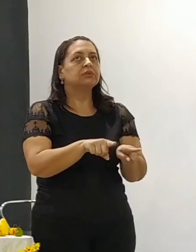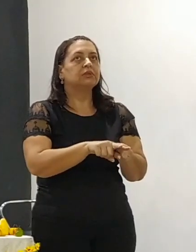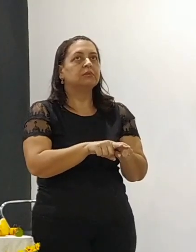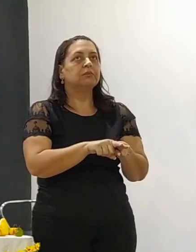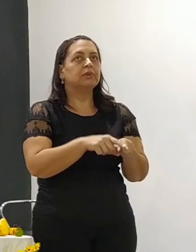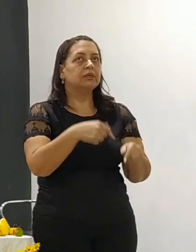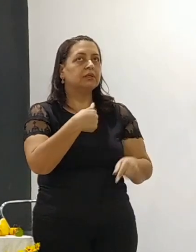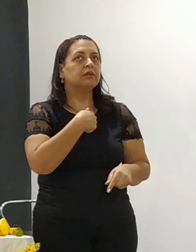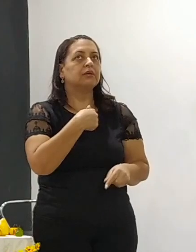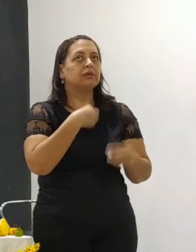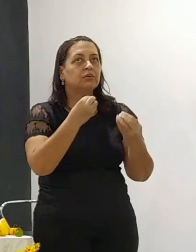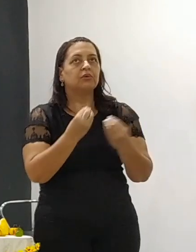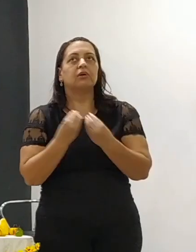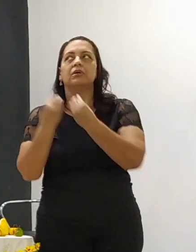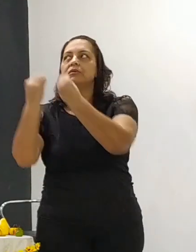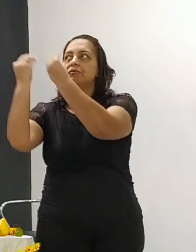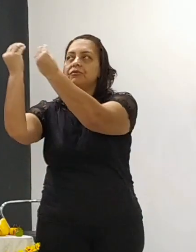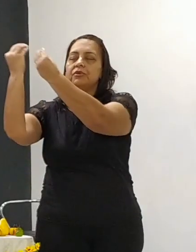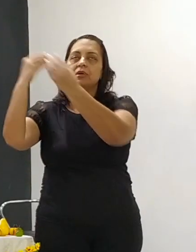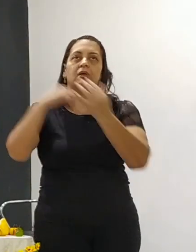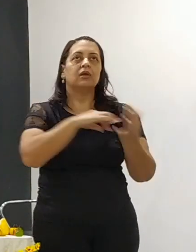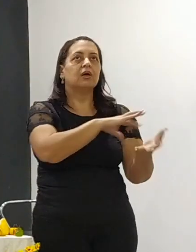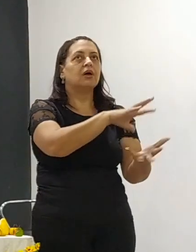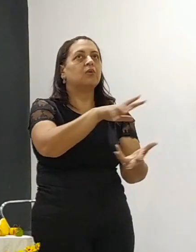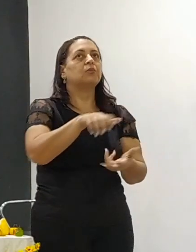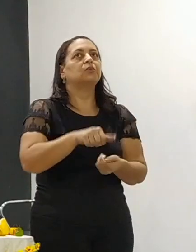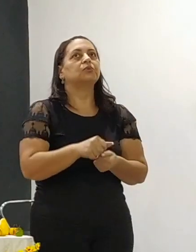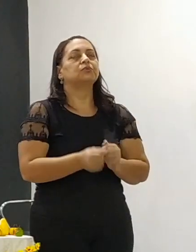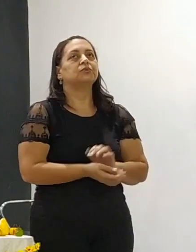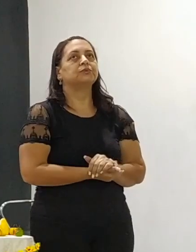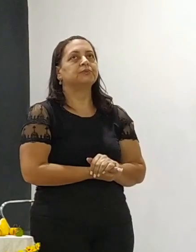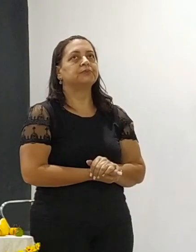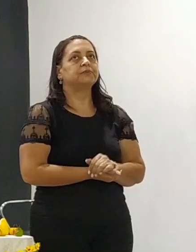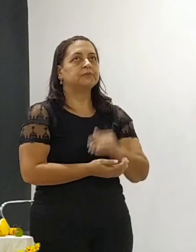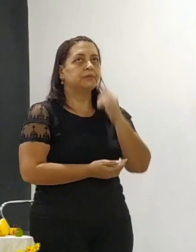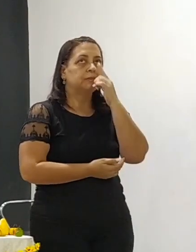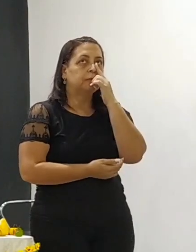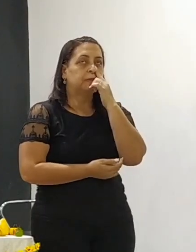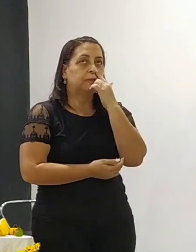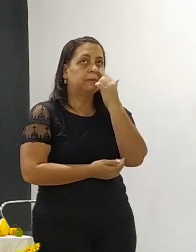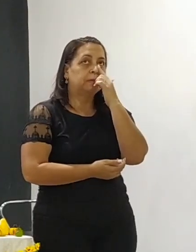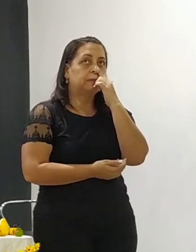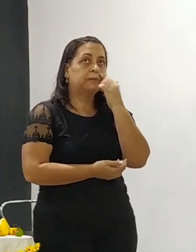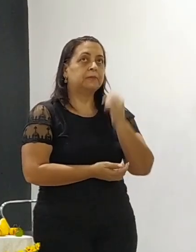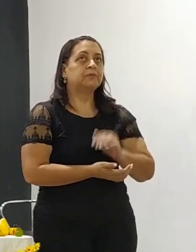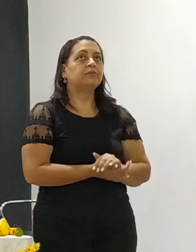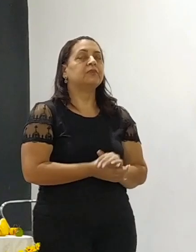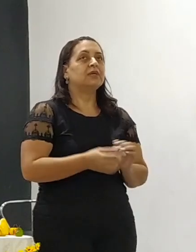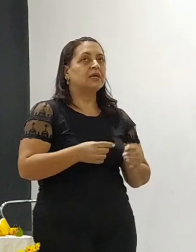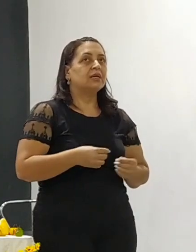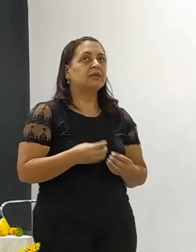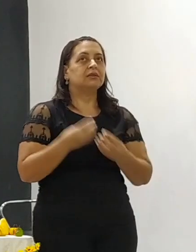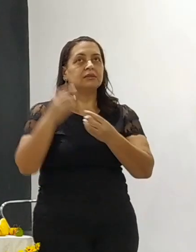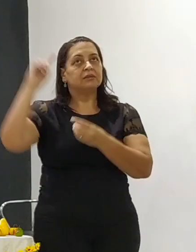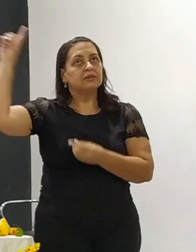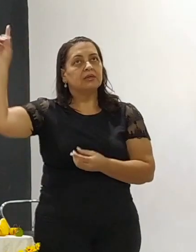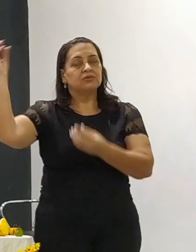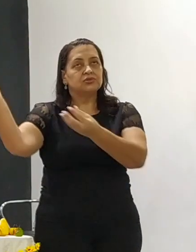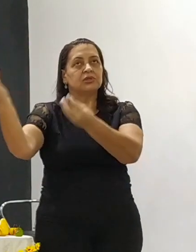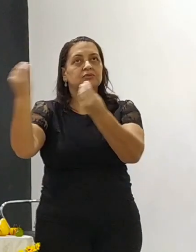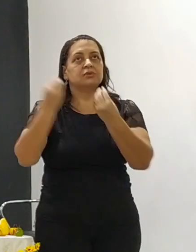eu vos enviei ao mundo. Da mesma forma que o Pai enviou, ele também está nos enviando ao